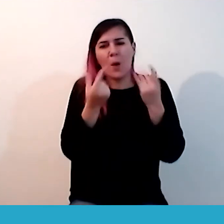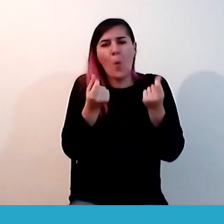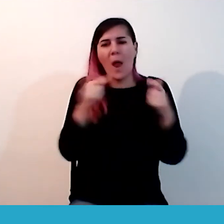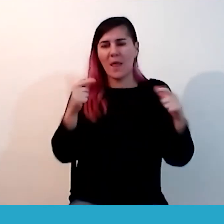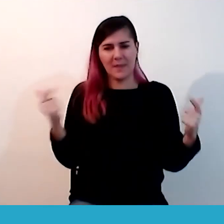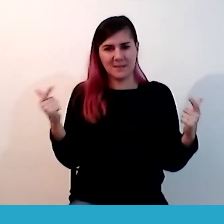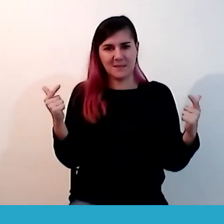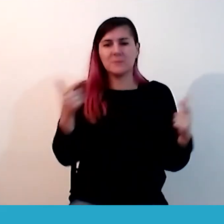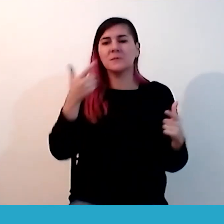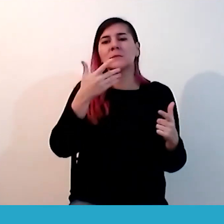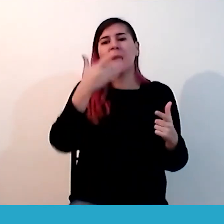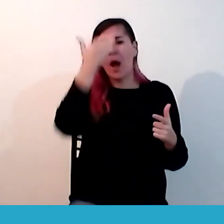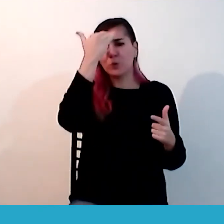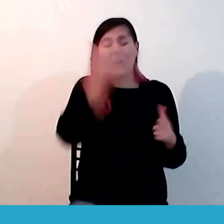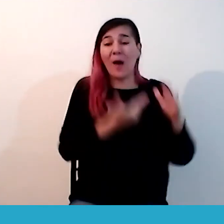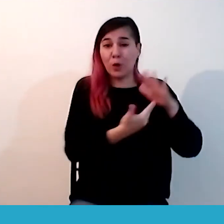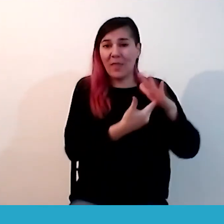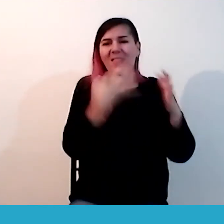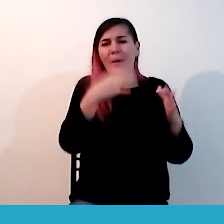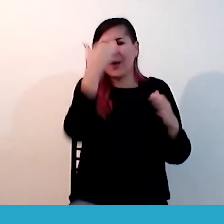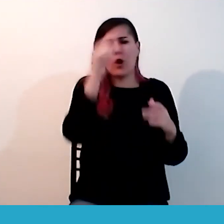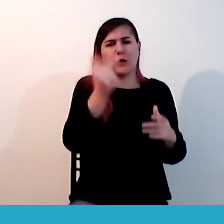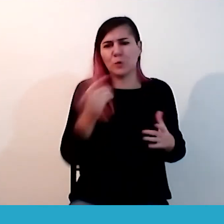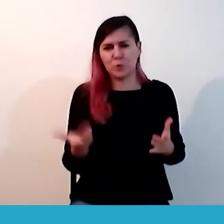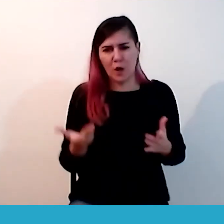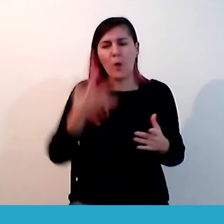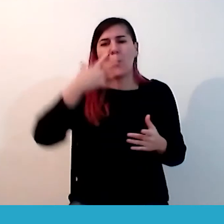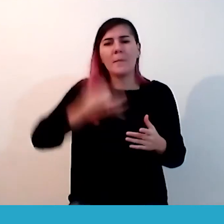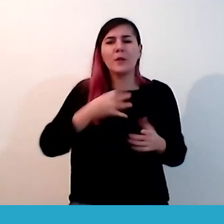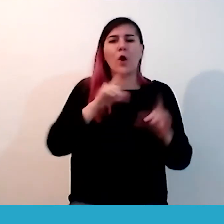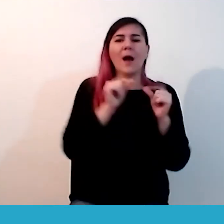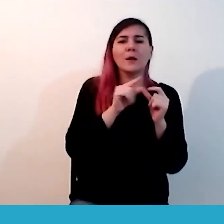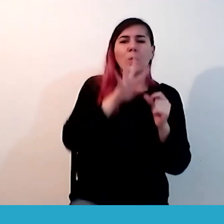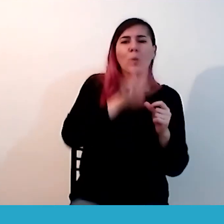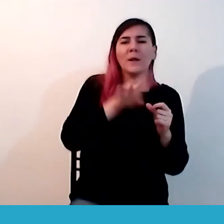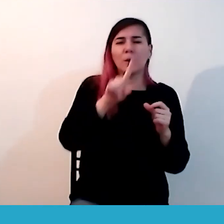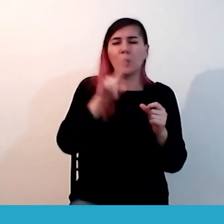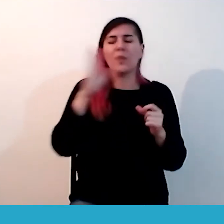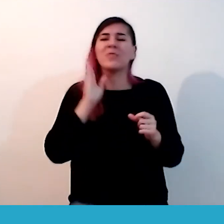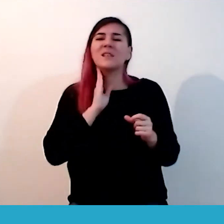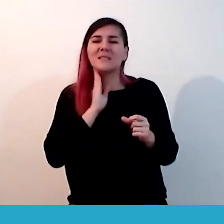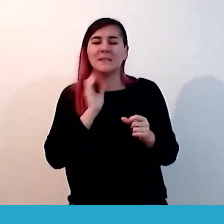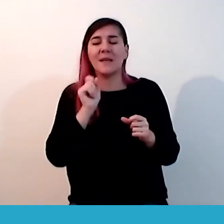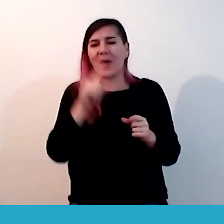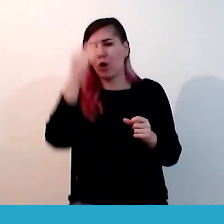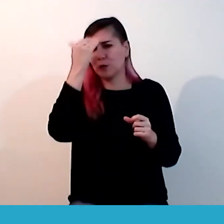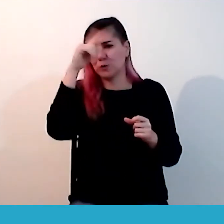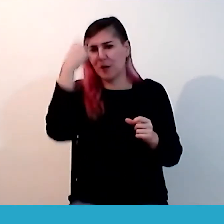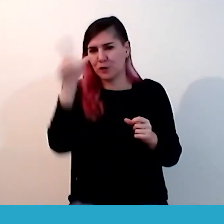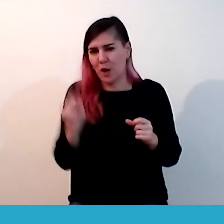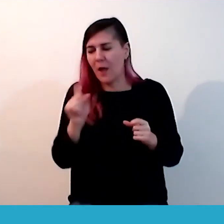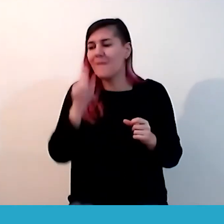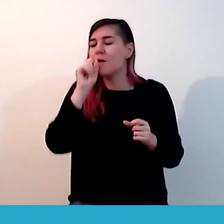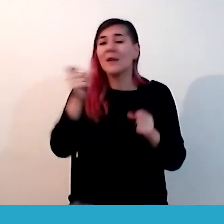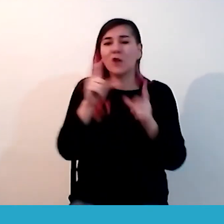las autoridades declararla inconstitucional en cumplimiento de los artículos 41 y 16 de la Constitución Nacional, así como por la violación del